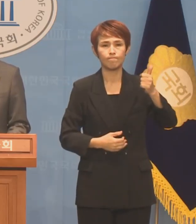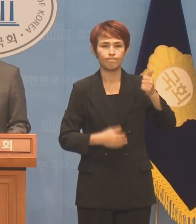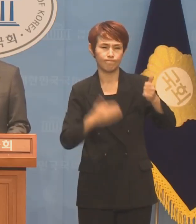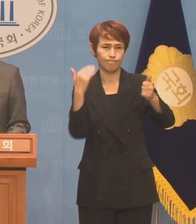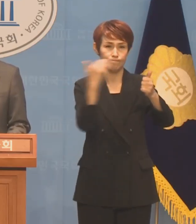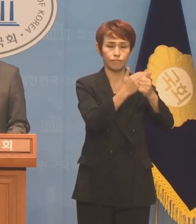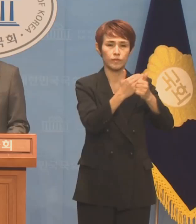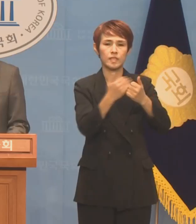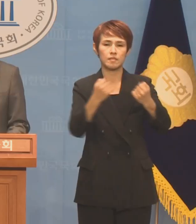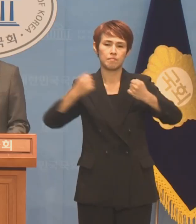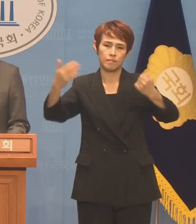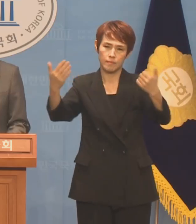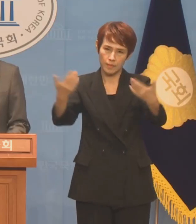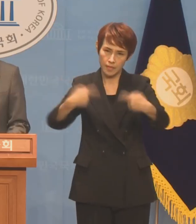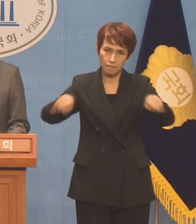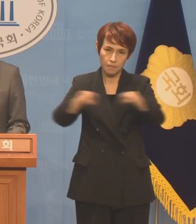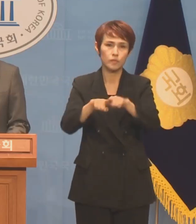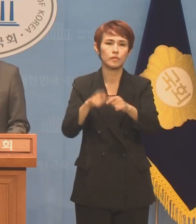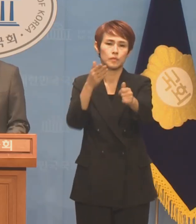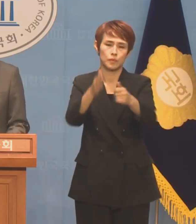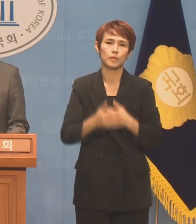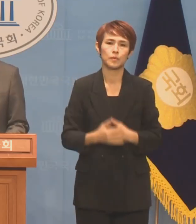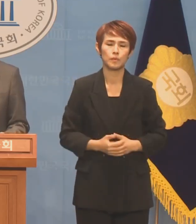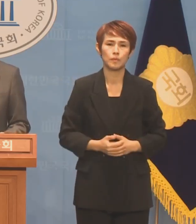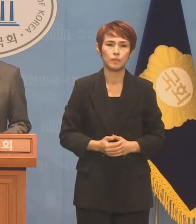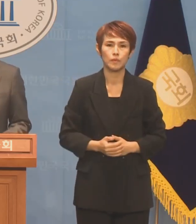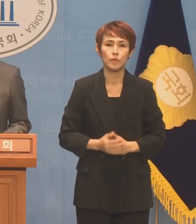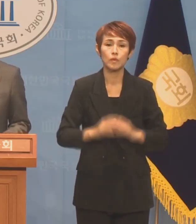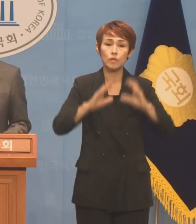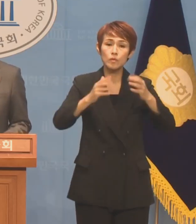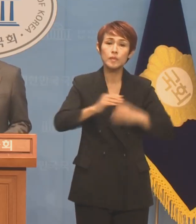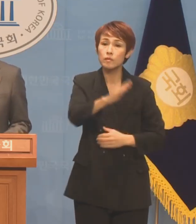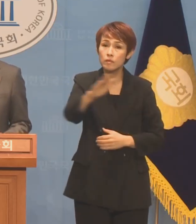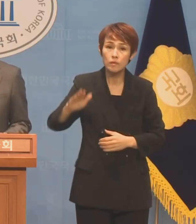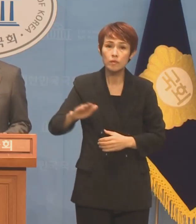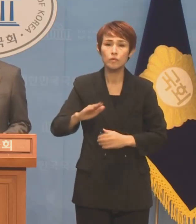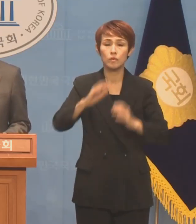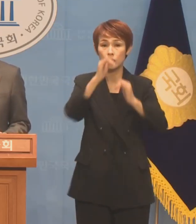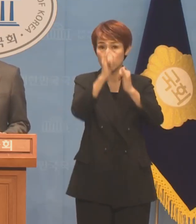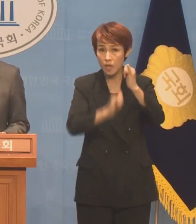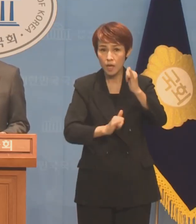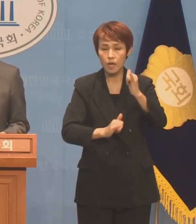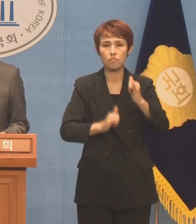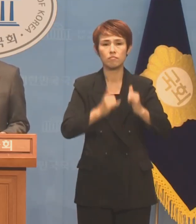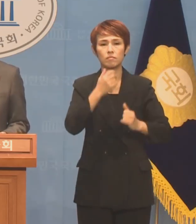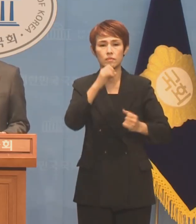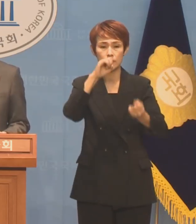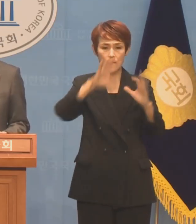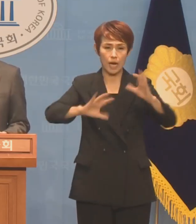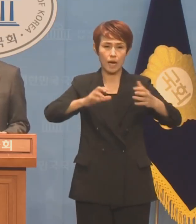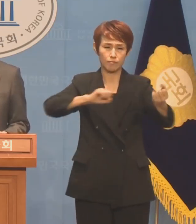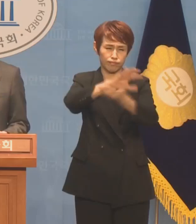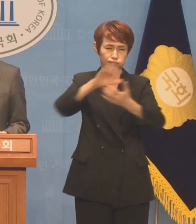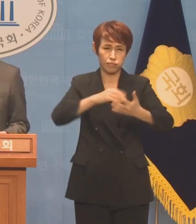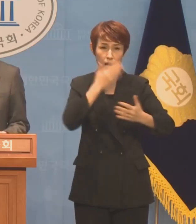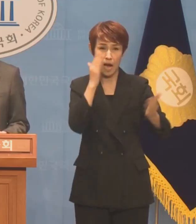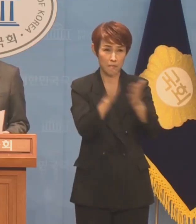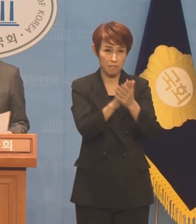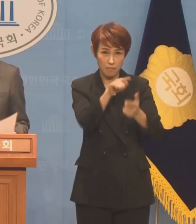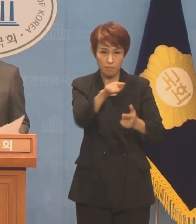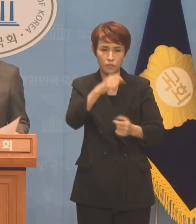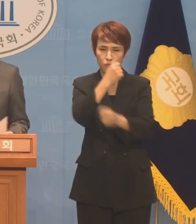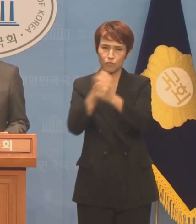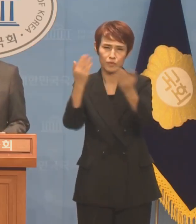적극 협조하십시오. 국민과 역사는 내란의 공범을 결코 용서하지 않을 것입니다.